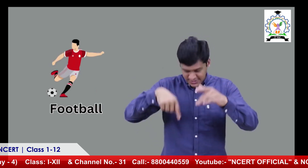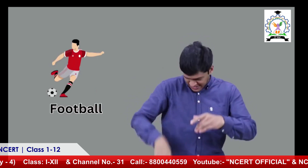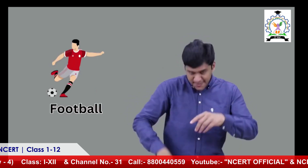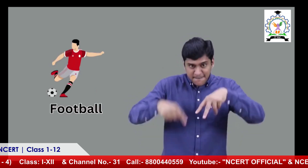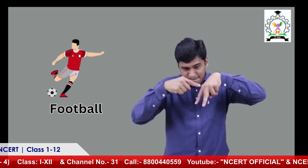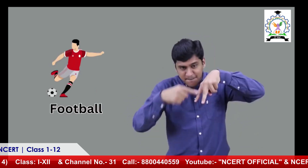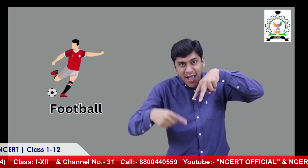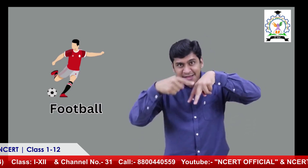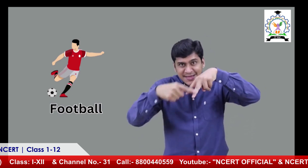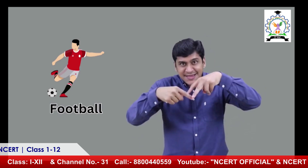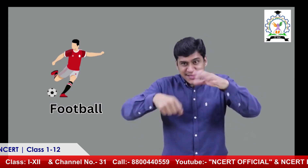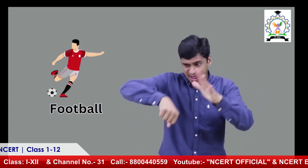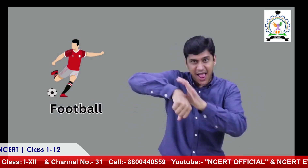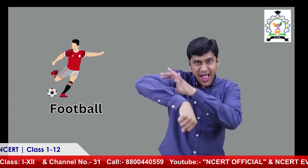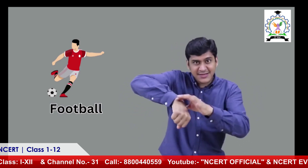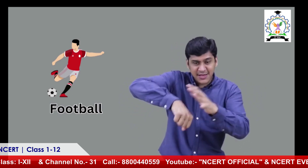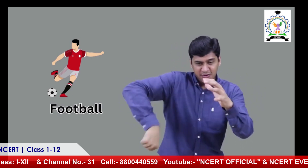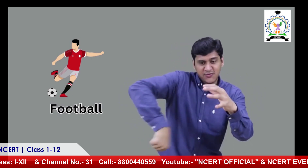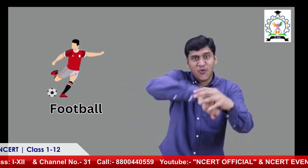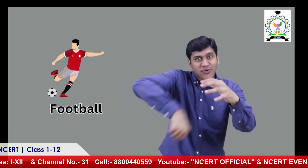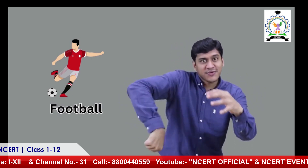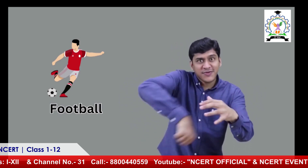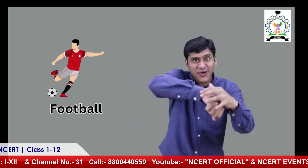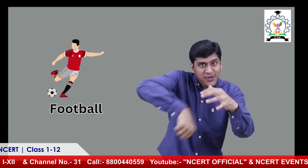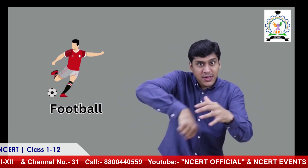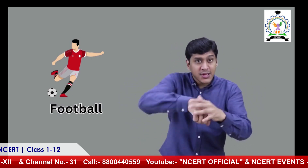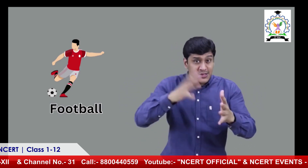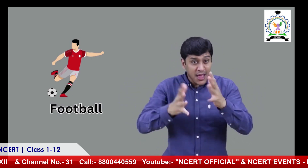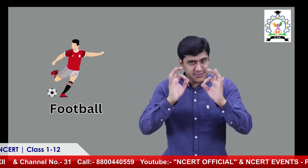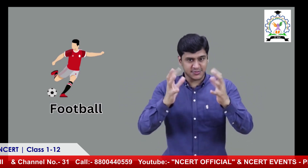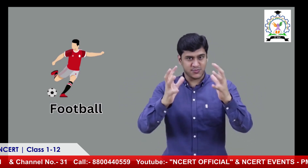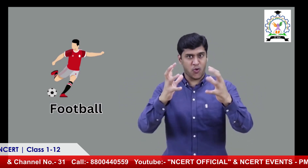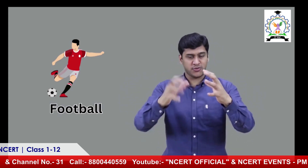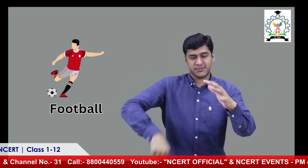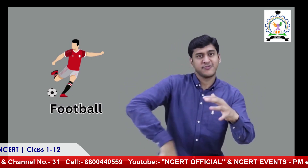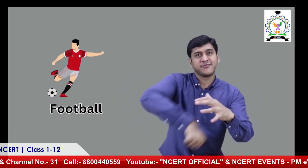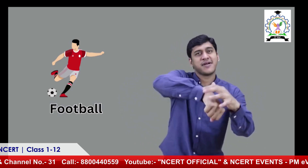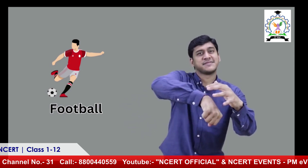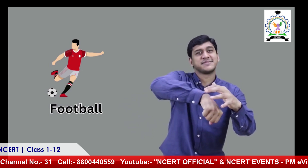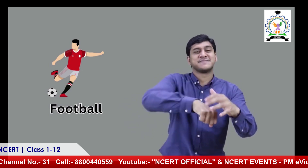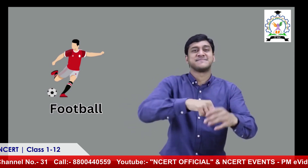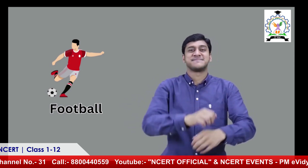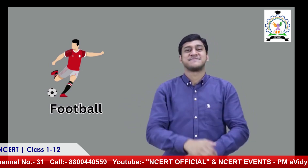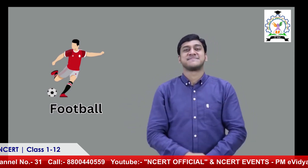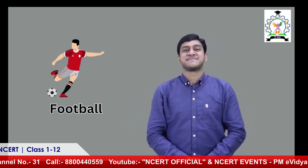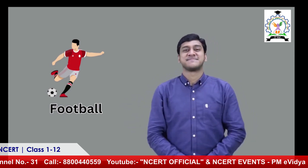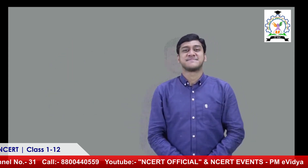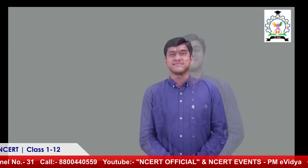आपने फुटबॉल खेलते हुए देखा ही होगा कि गेंद को लोग पैरों से मारते हैं, तो साइन भी ऐसे ही है।